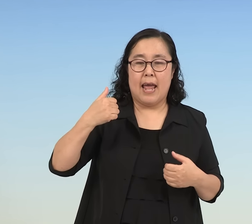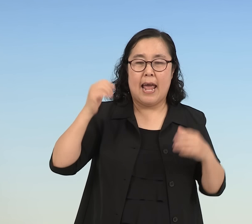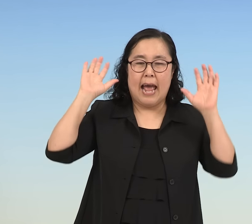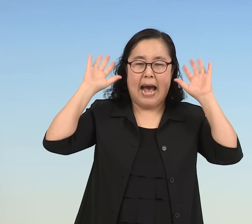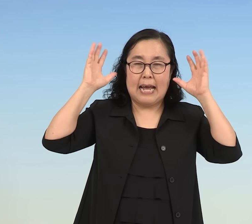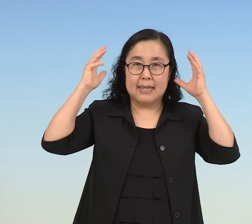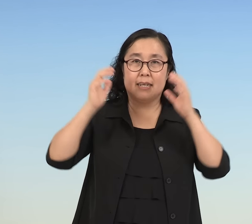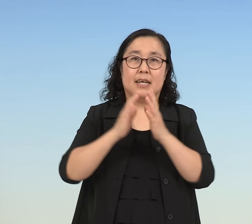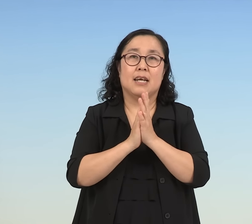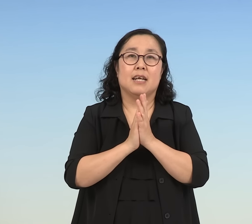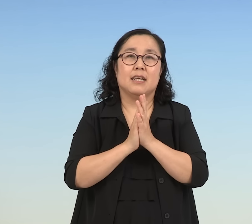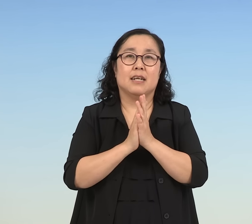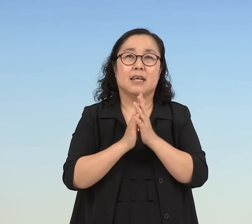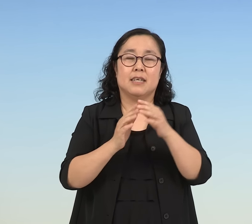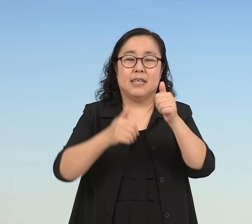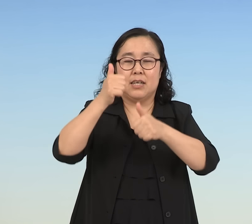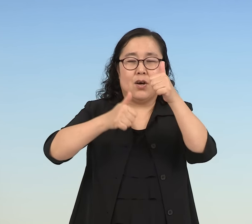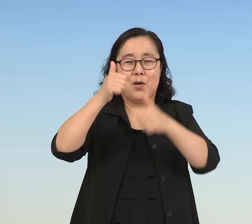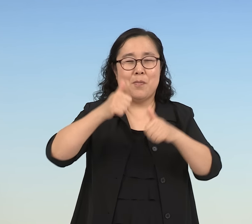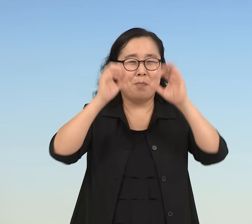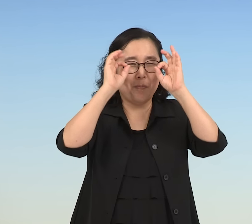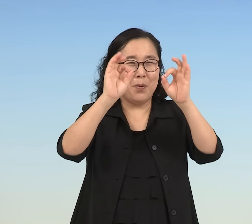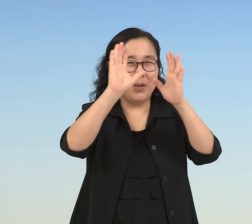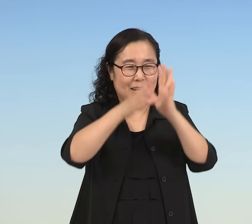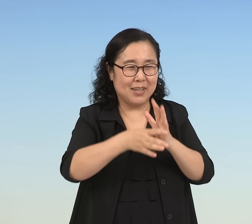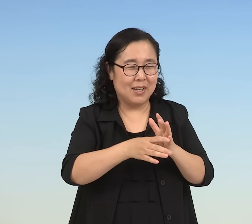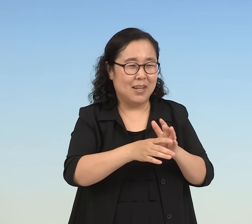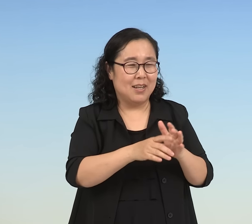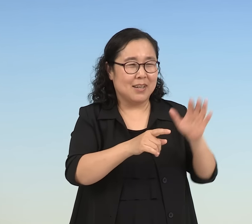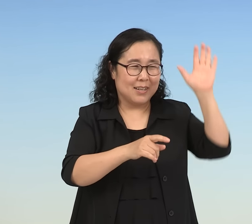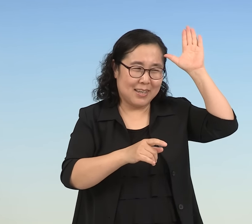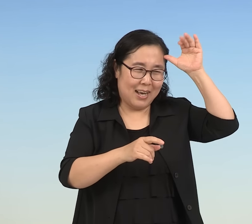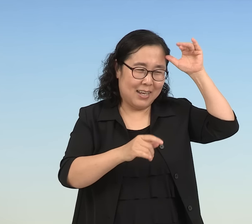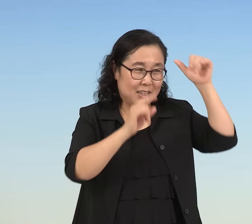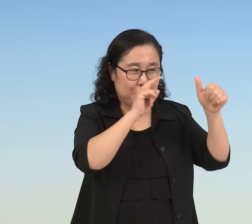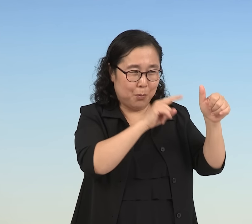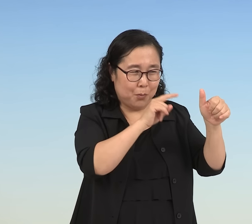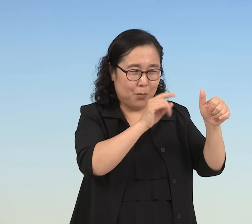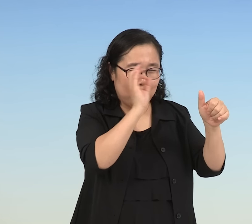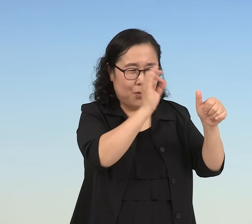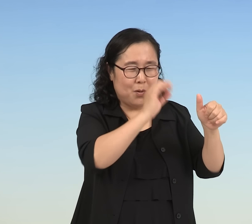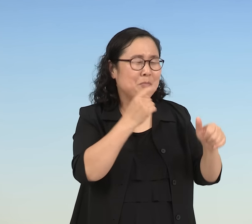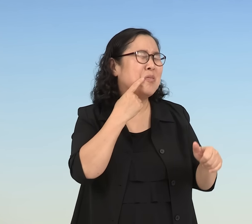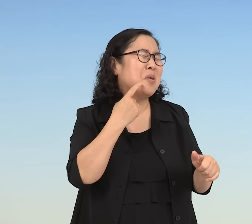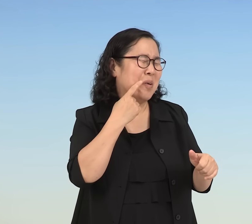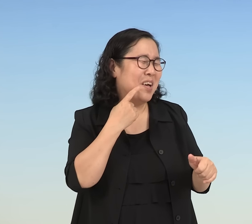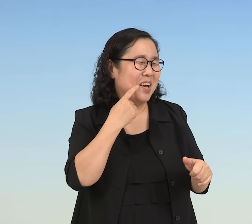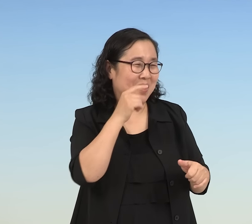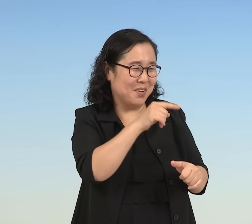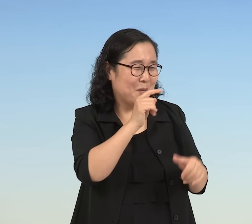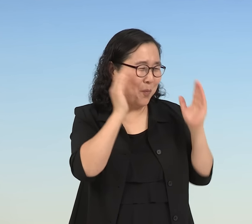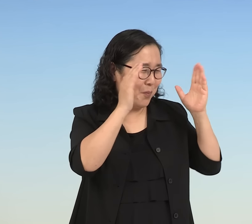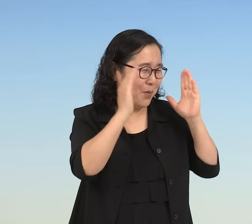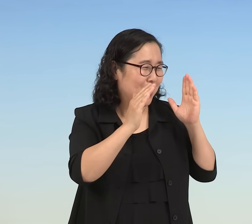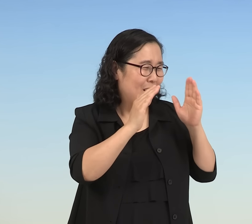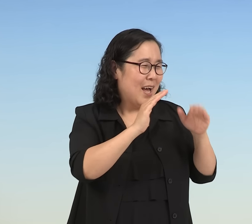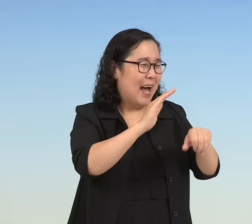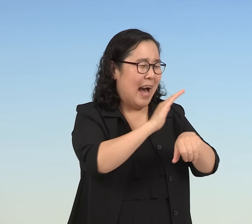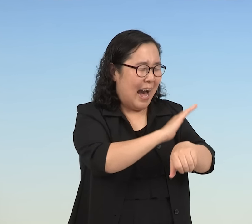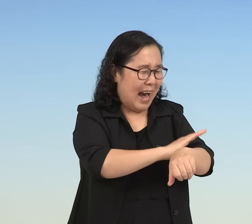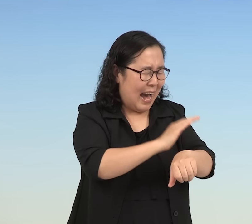이제 기말고사 중간고사 이러면은 우리 강아지를 보고 아이고 네가 부럽다. 너는 공부도 안 해도 되고 그러면은 제가